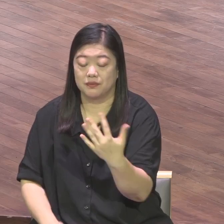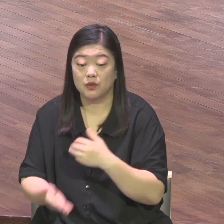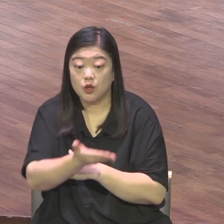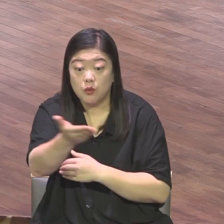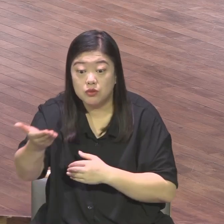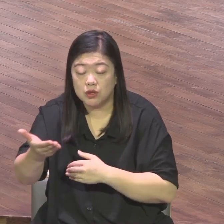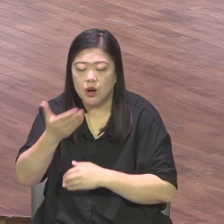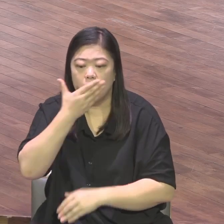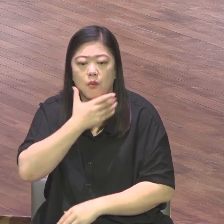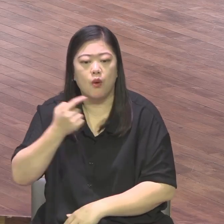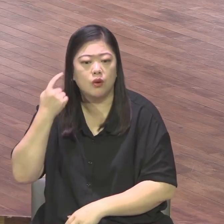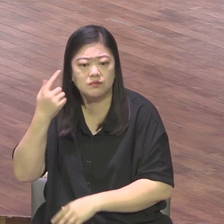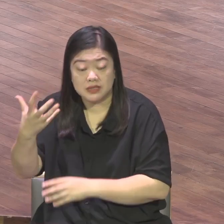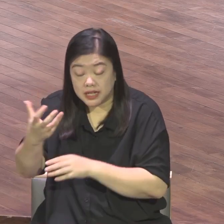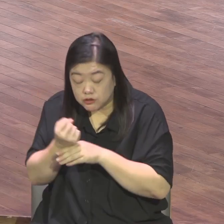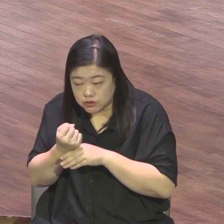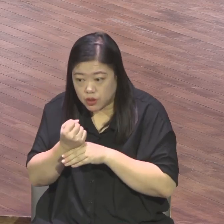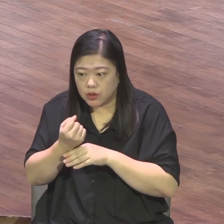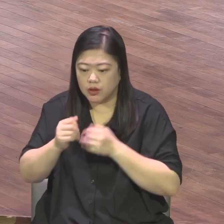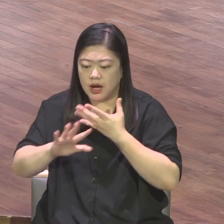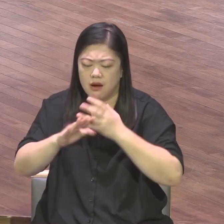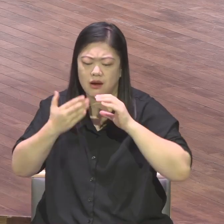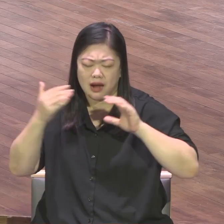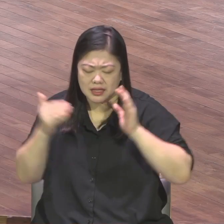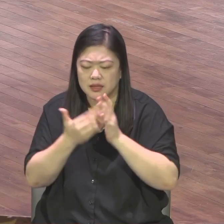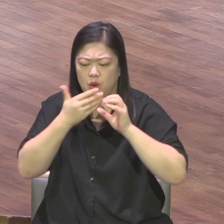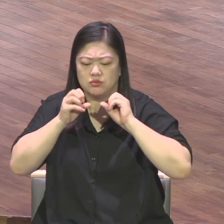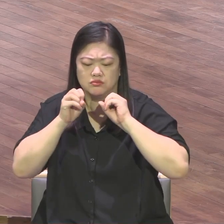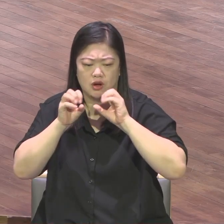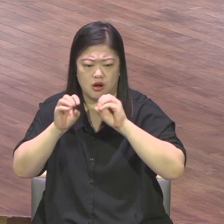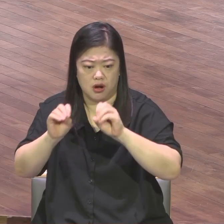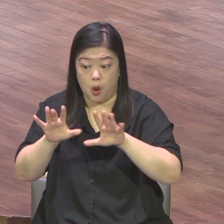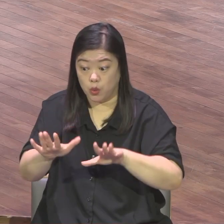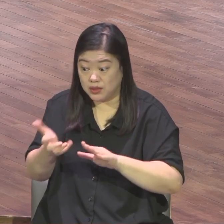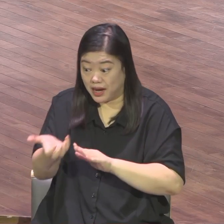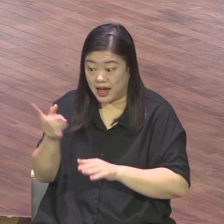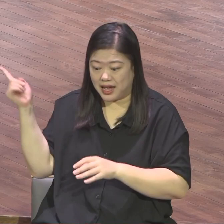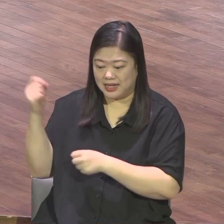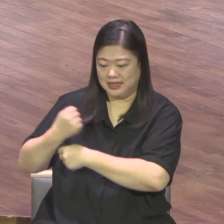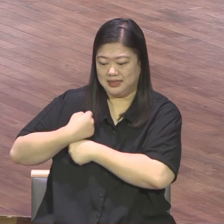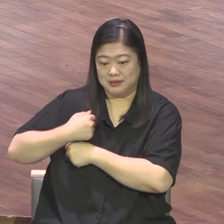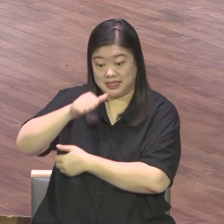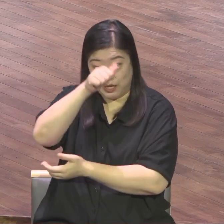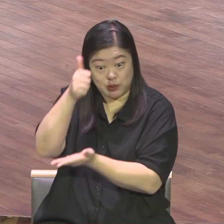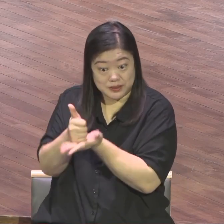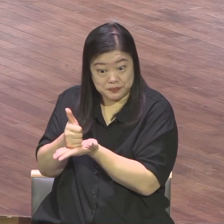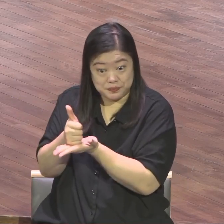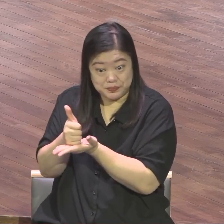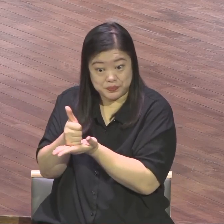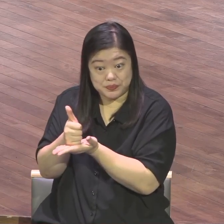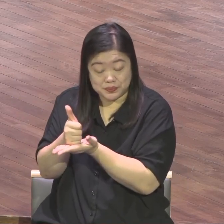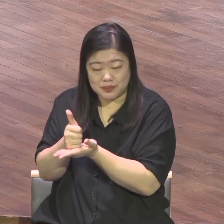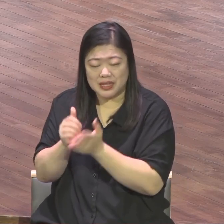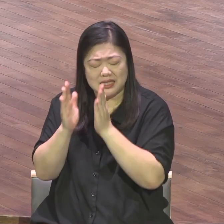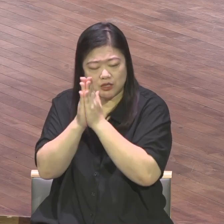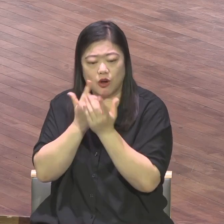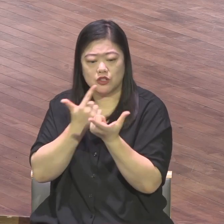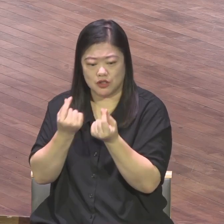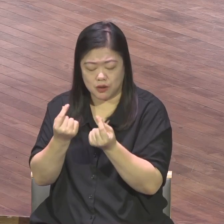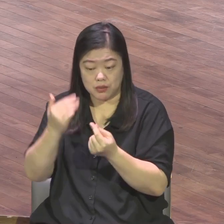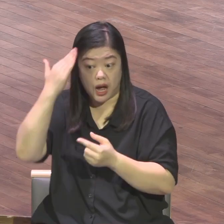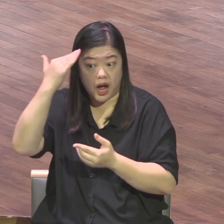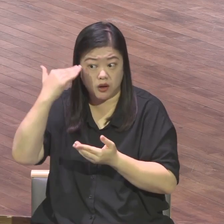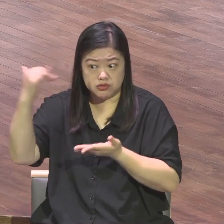비전 237 나라 5천족 복음화 우리 장로님 기도하신 것처럼 지구촌에 80억이 사는